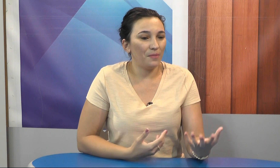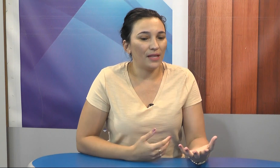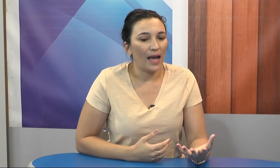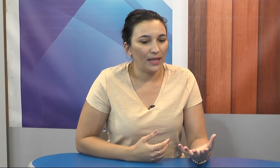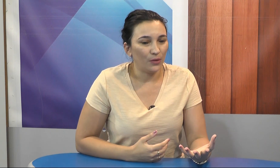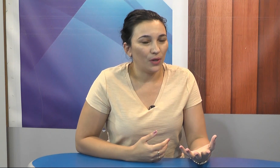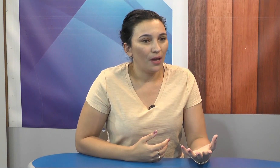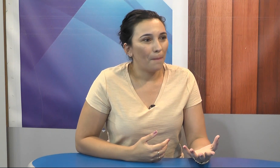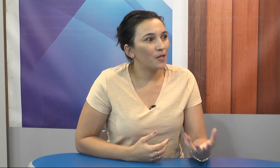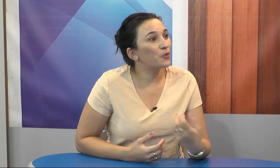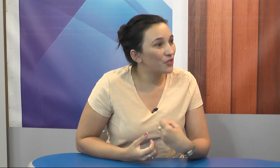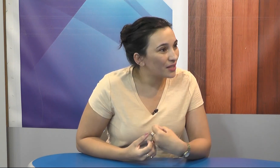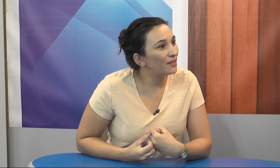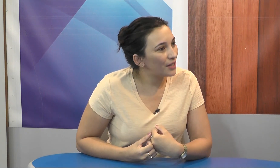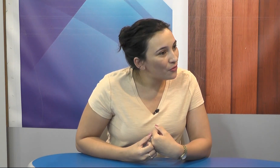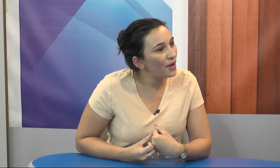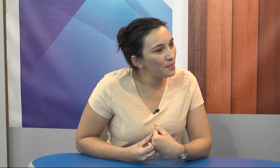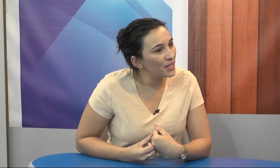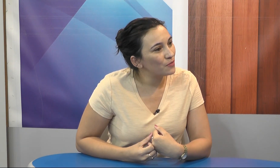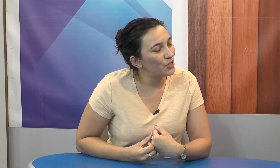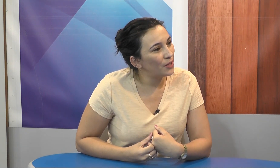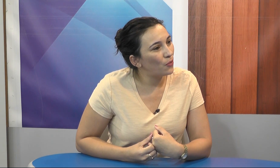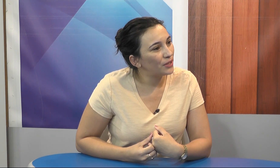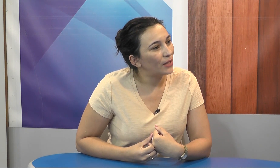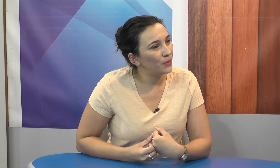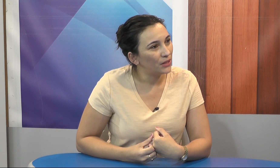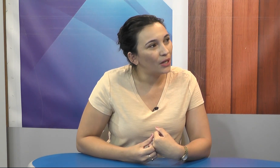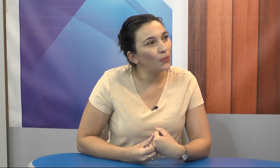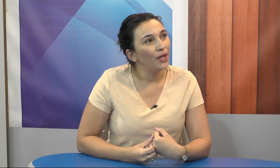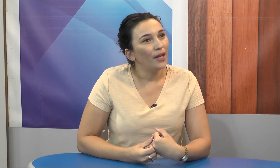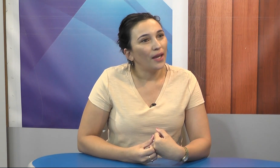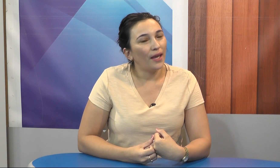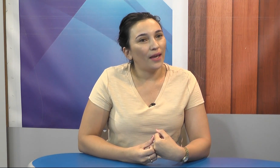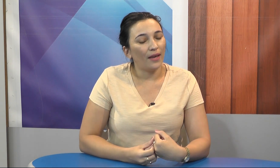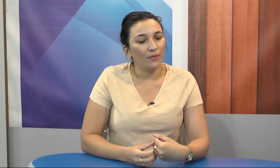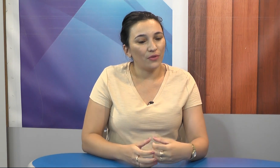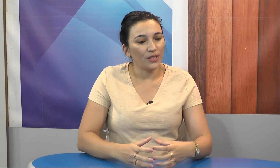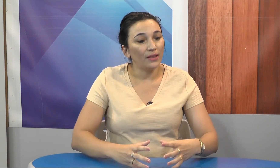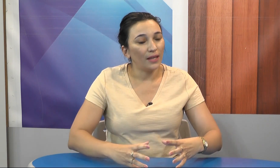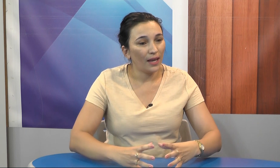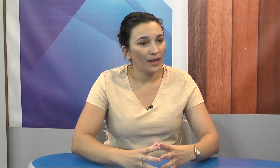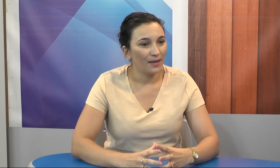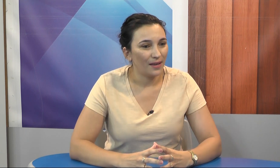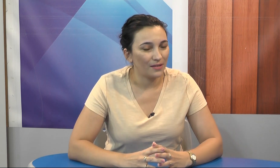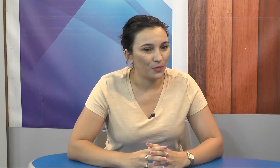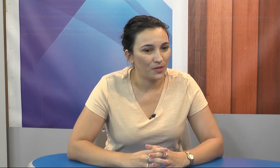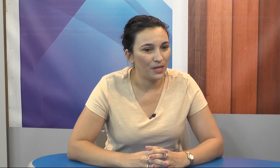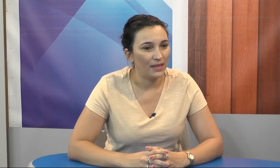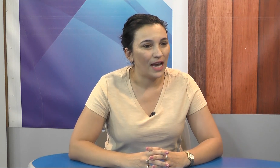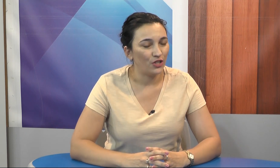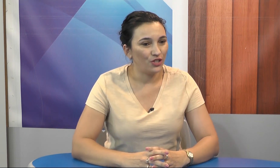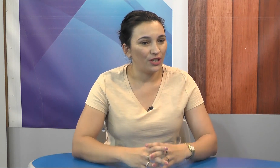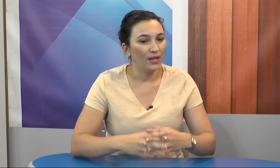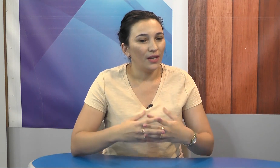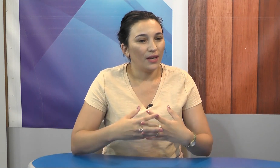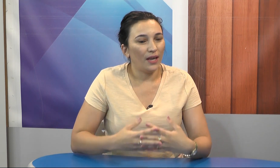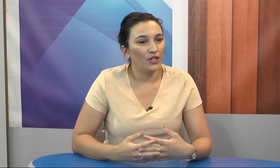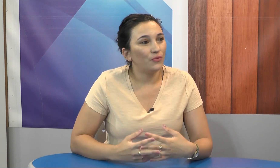discriminar a língua, mas por você ter vergonha mesmo de ter o contato. Então, você ter essa possibilidade de